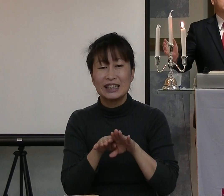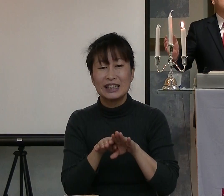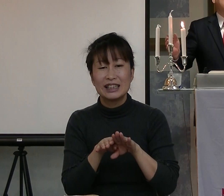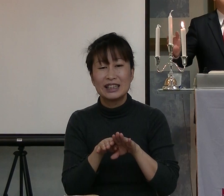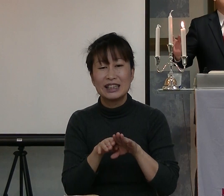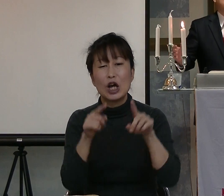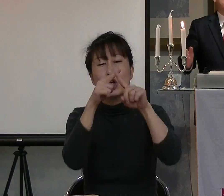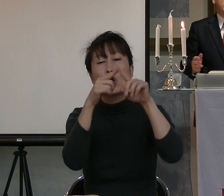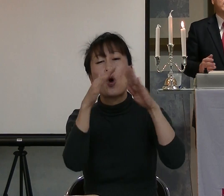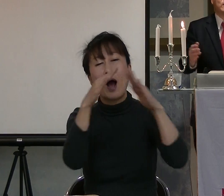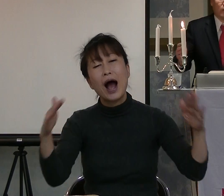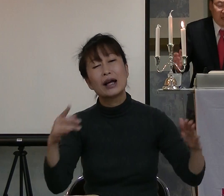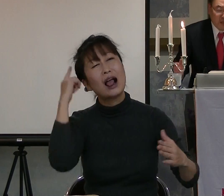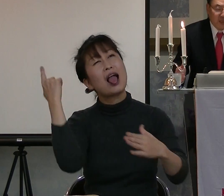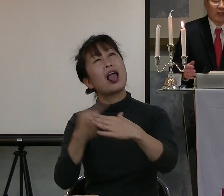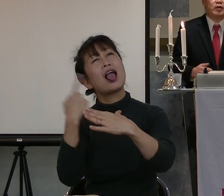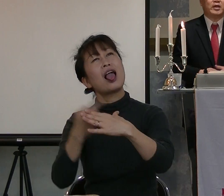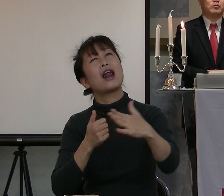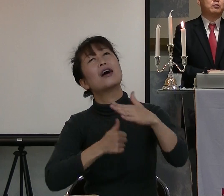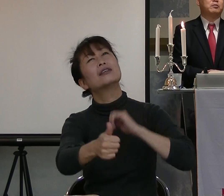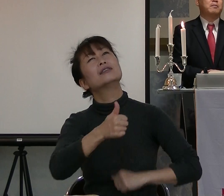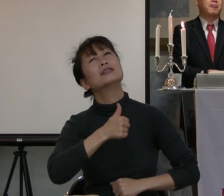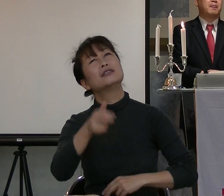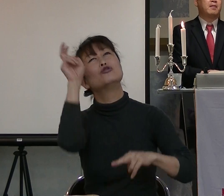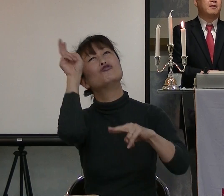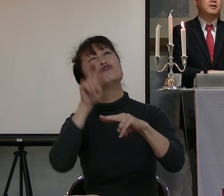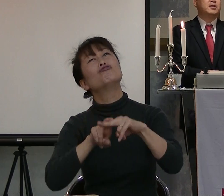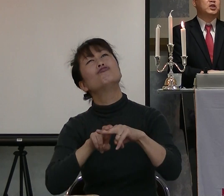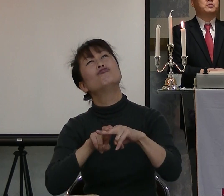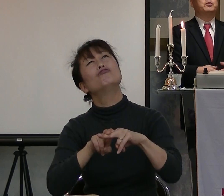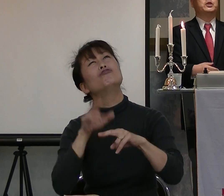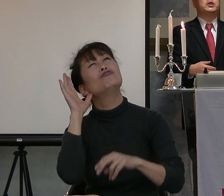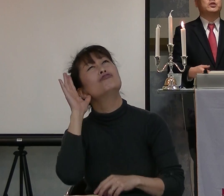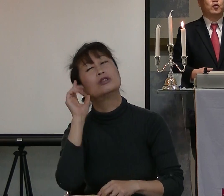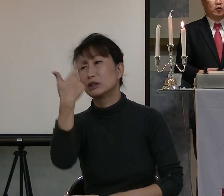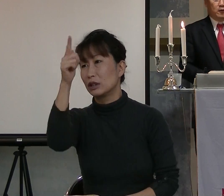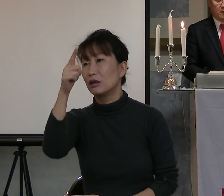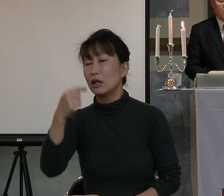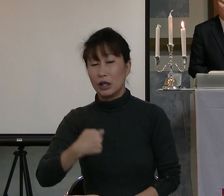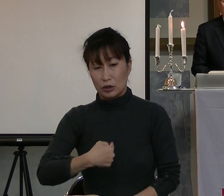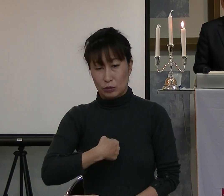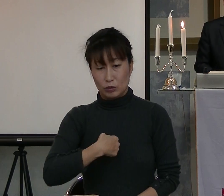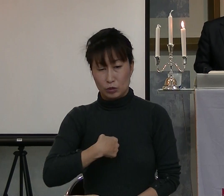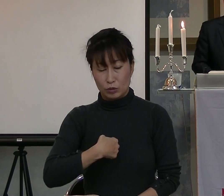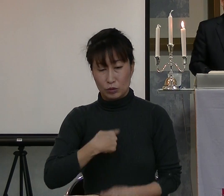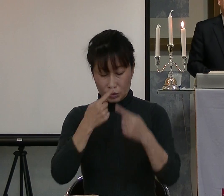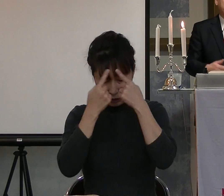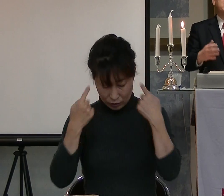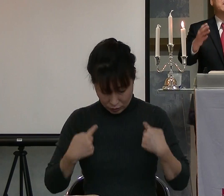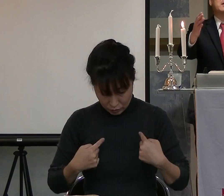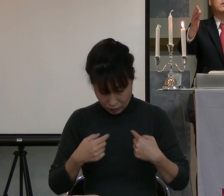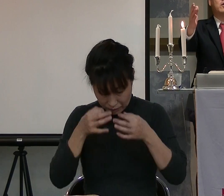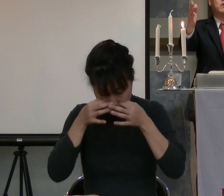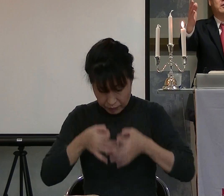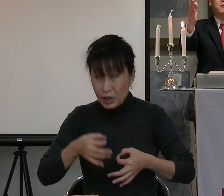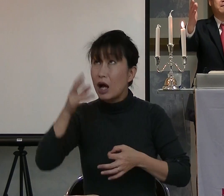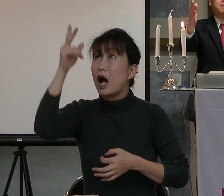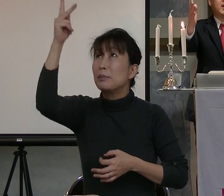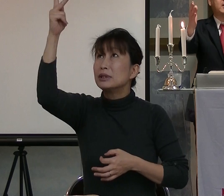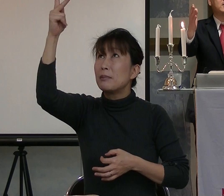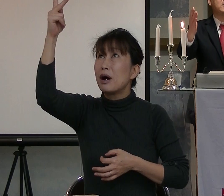にいらっしゃって座るだけではなく、自分自身を神様